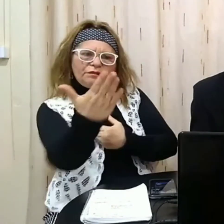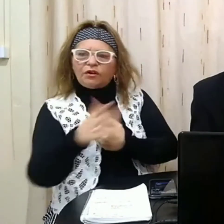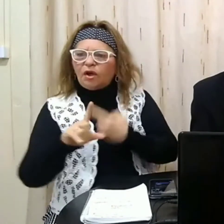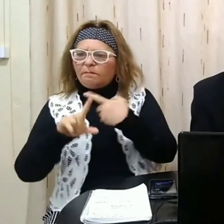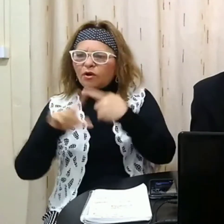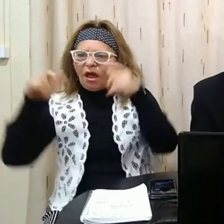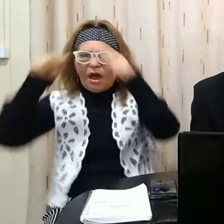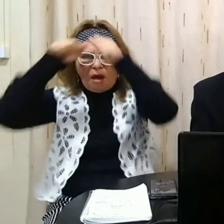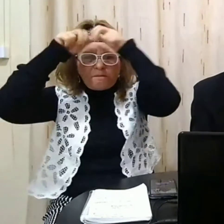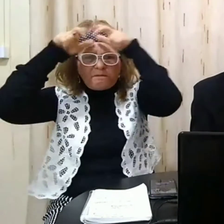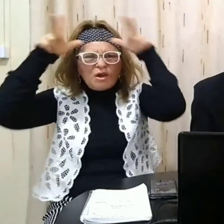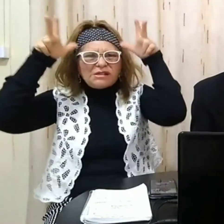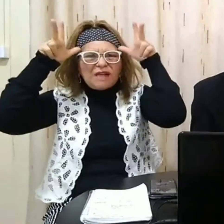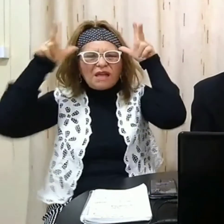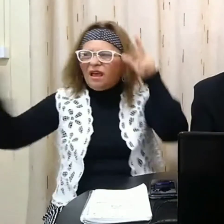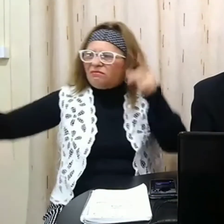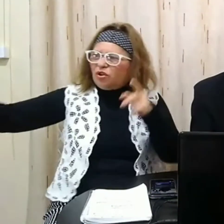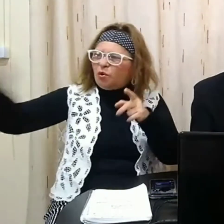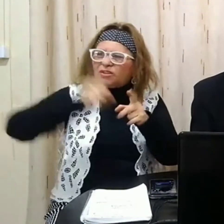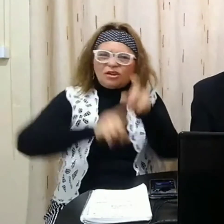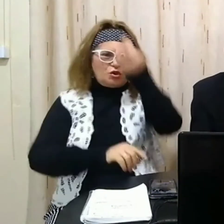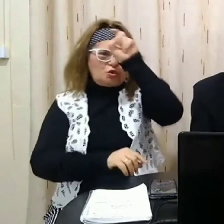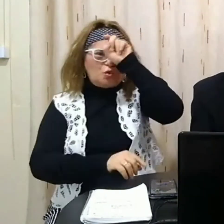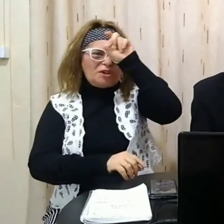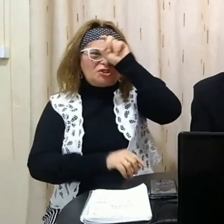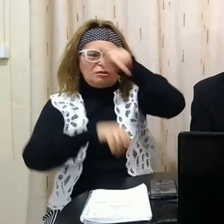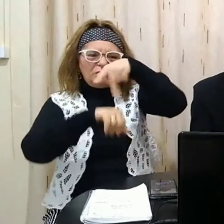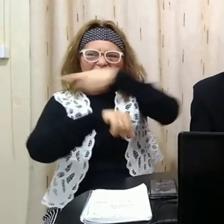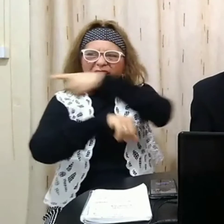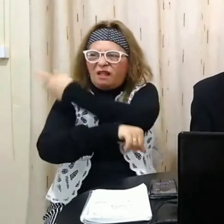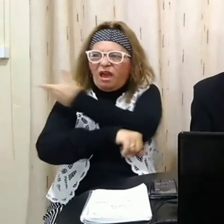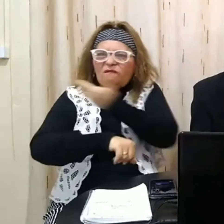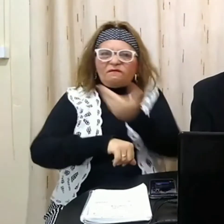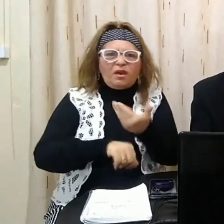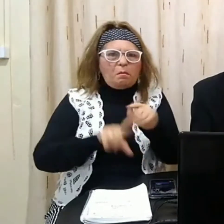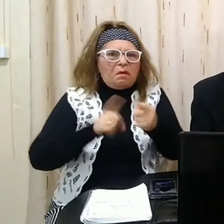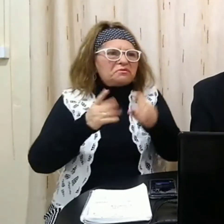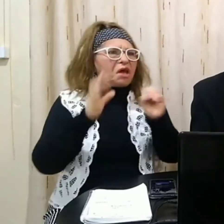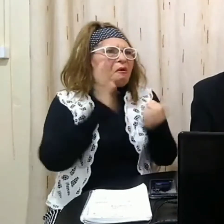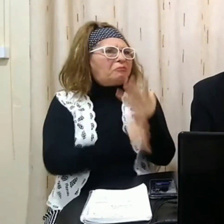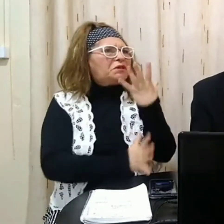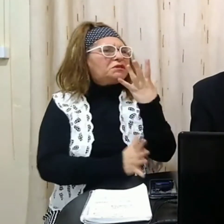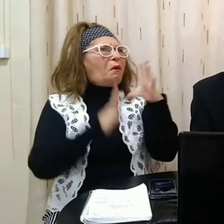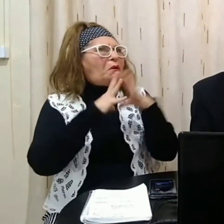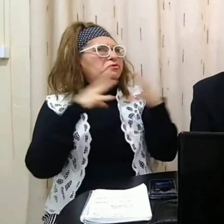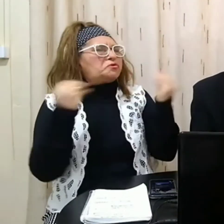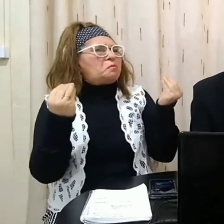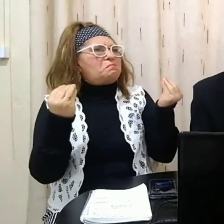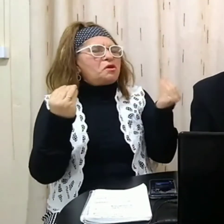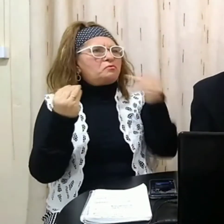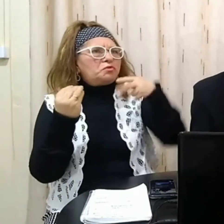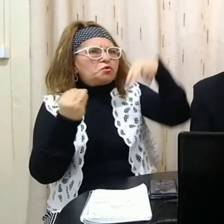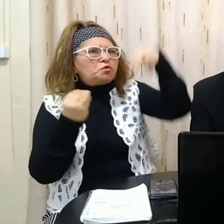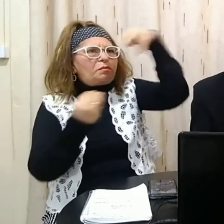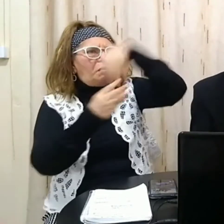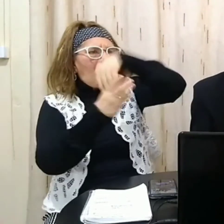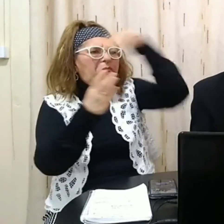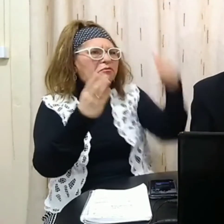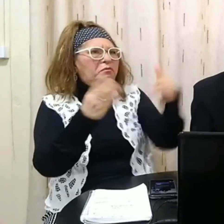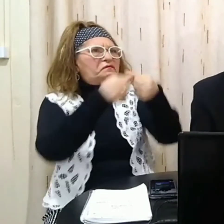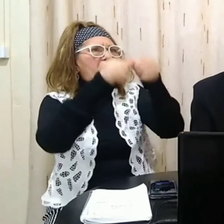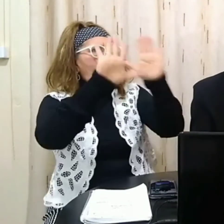Moisés, o homem que nos tirou do Egito, não sabemos o que lhe terá sucedido. Disse-lhes Arão: Tirai